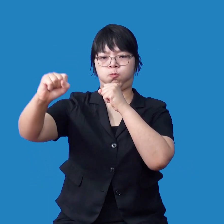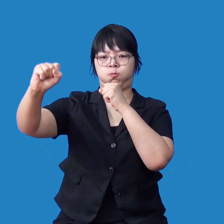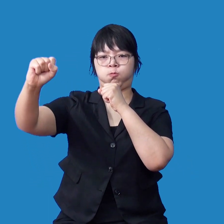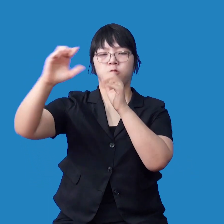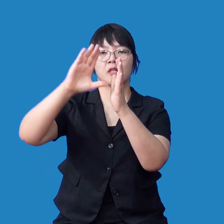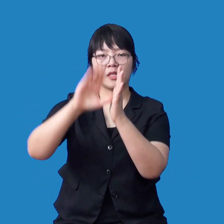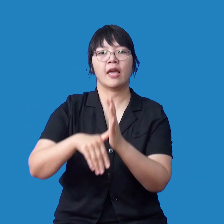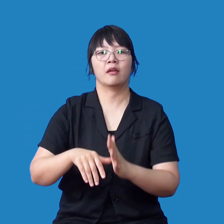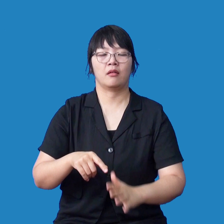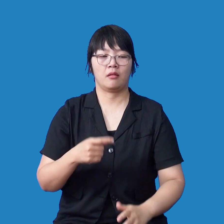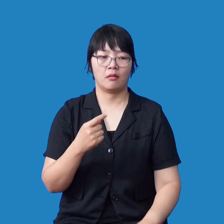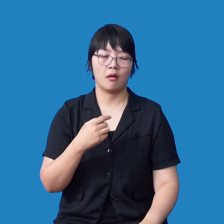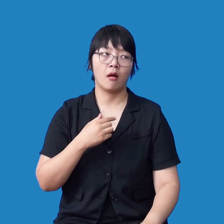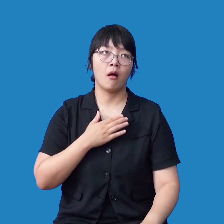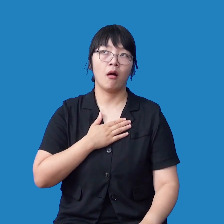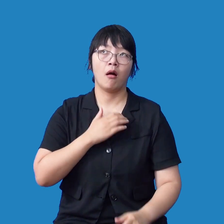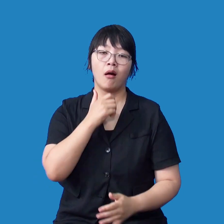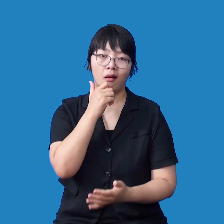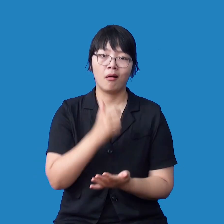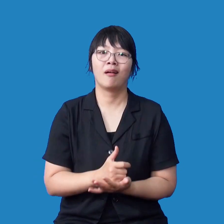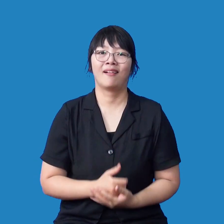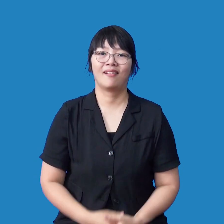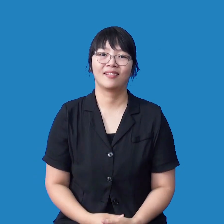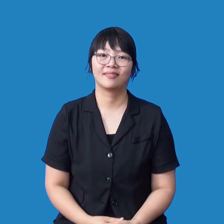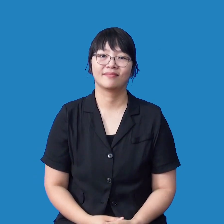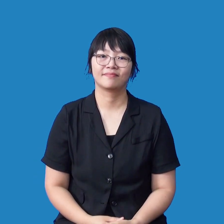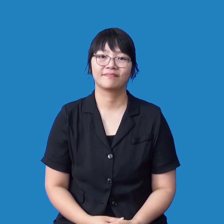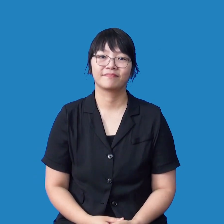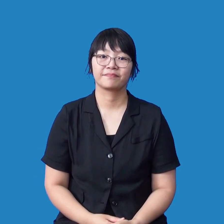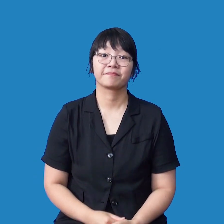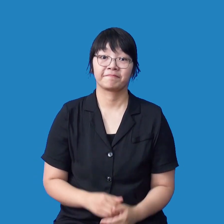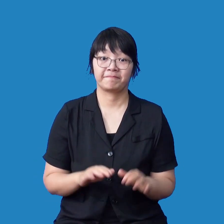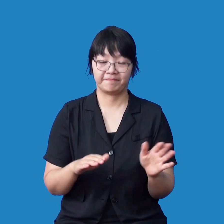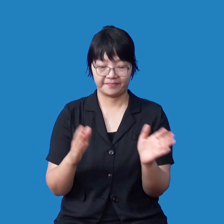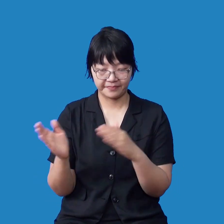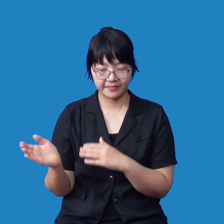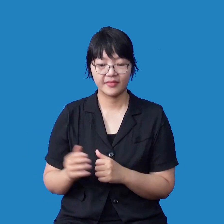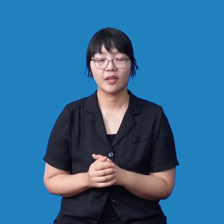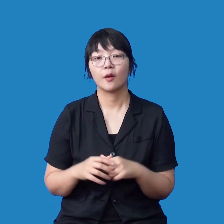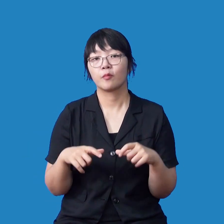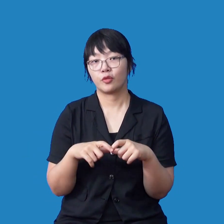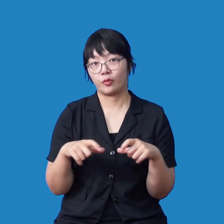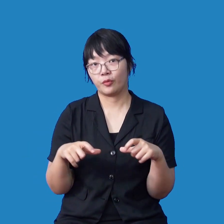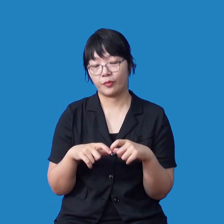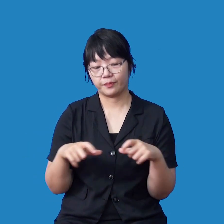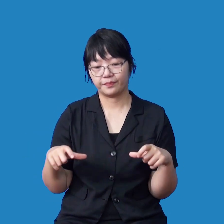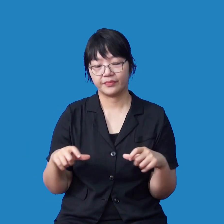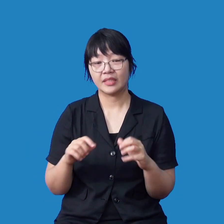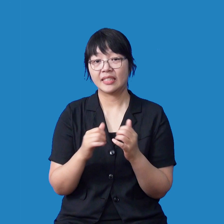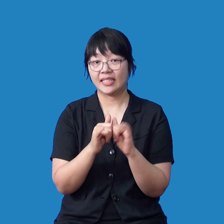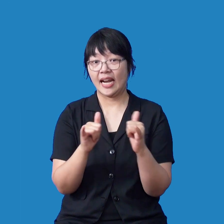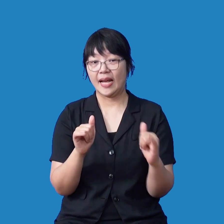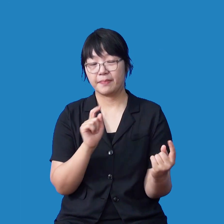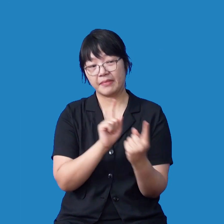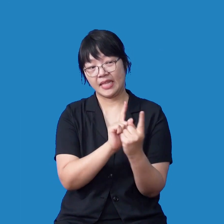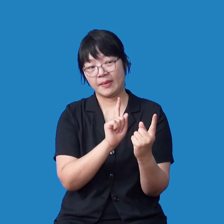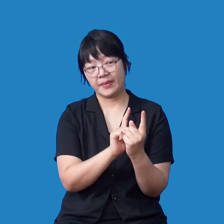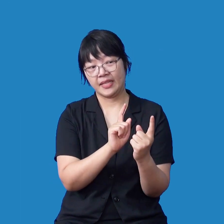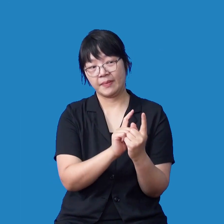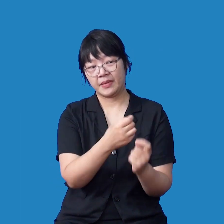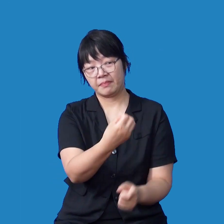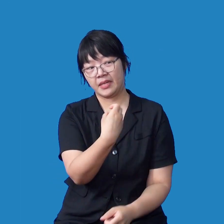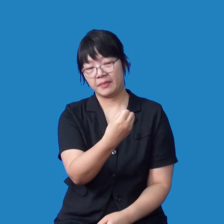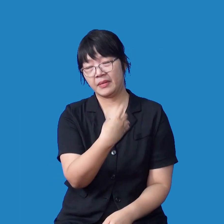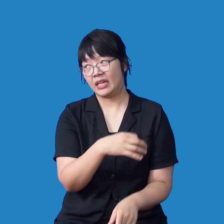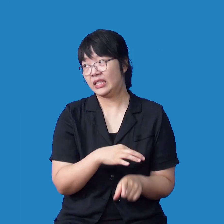다가왔습니다. 우리는 흔히 어떤 사람을 만나 상대방이 내가 듣기 싫은 소리를 할 때